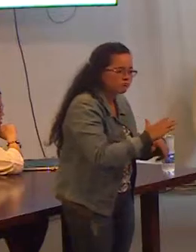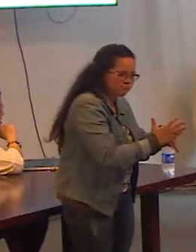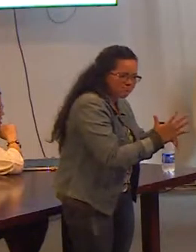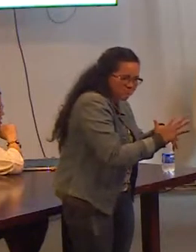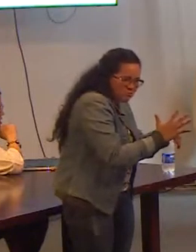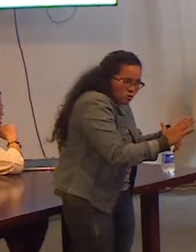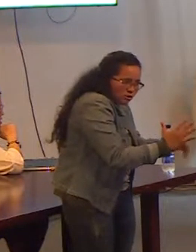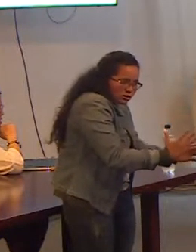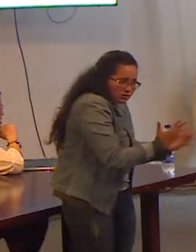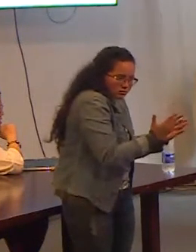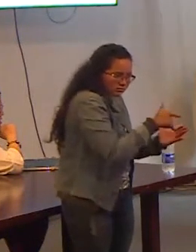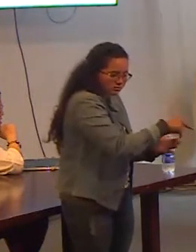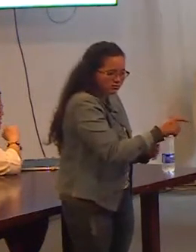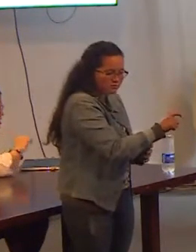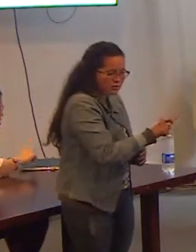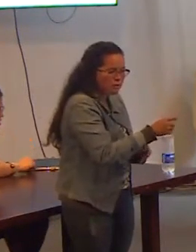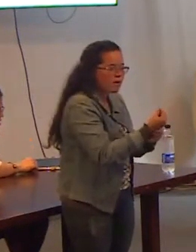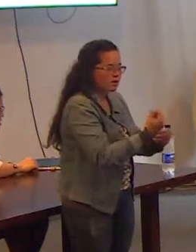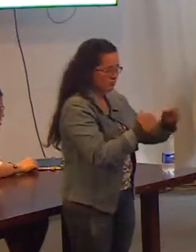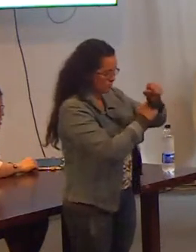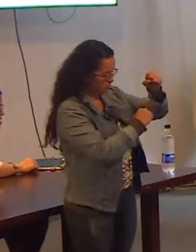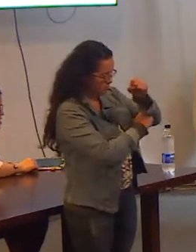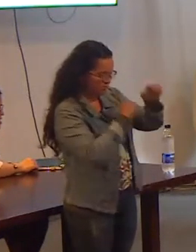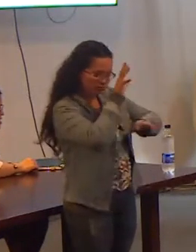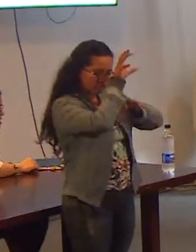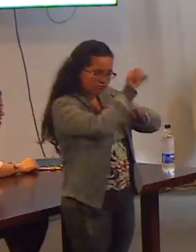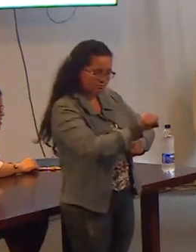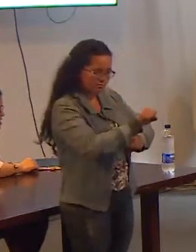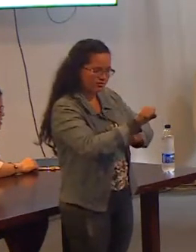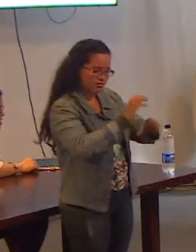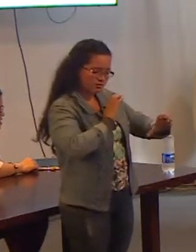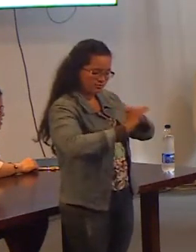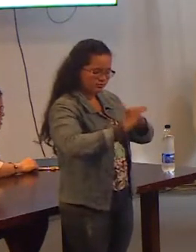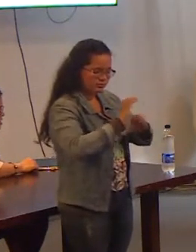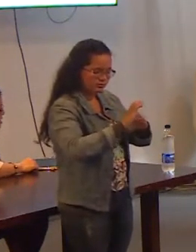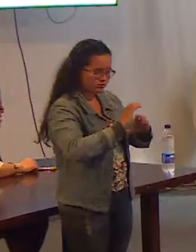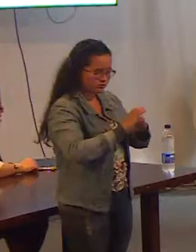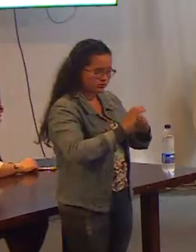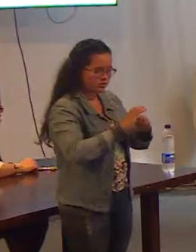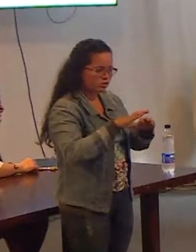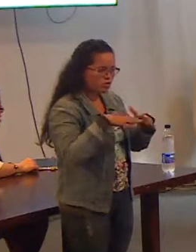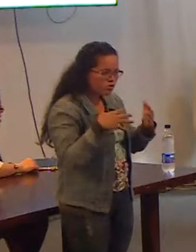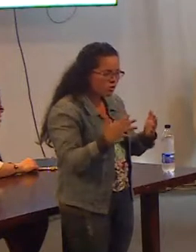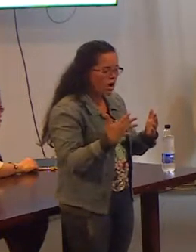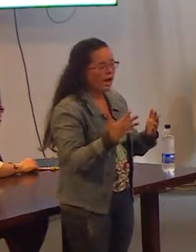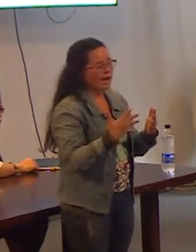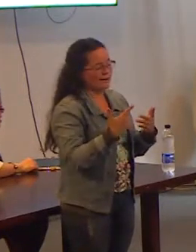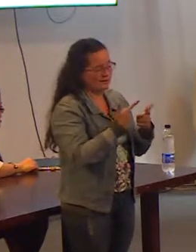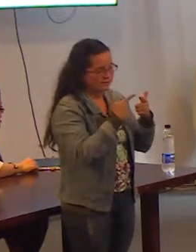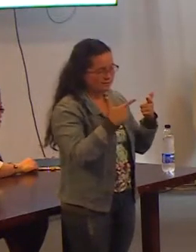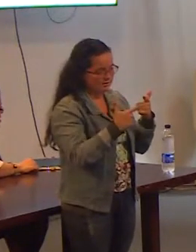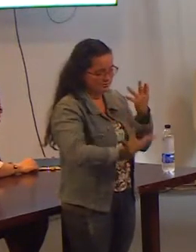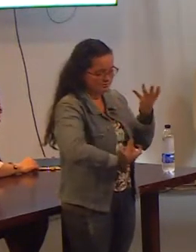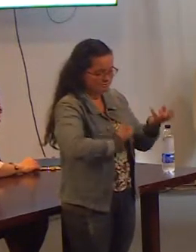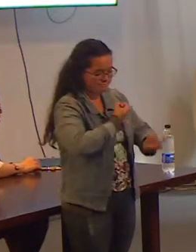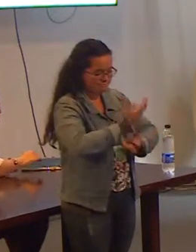herramienta pedagógica para potencializar las habilidades y la comunicación a través de la libre expresión de los sujetos.